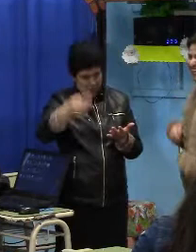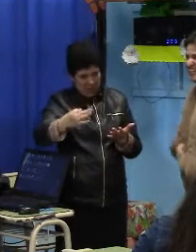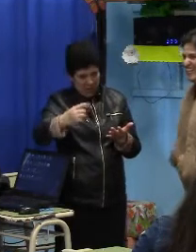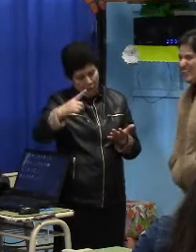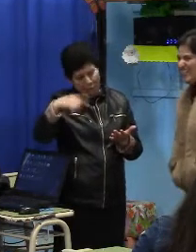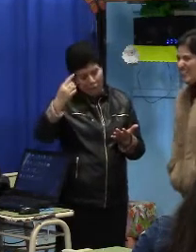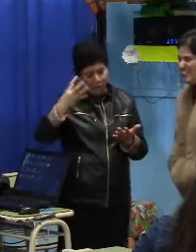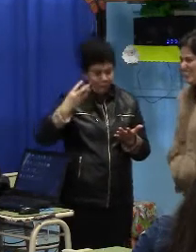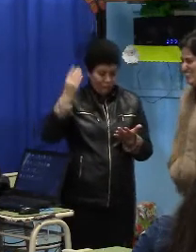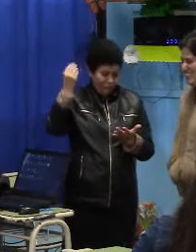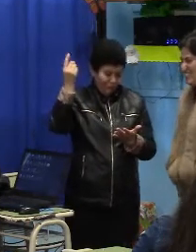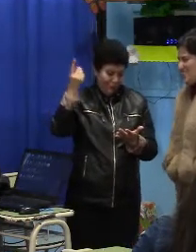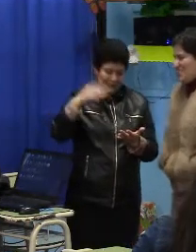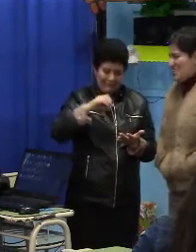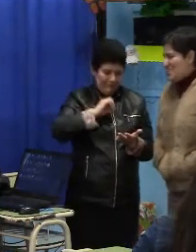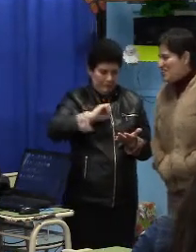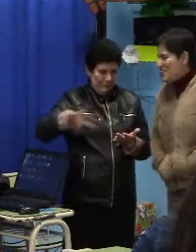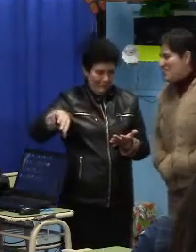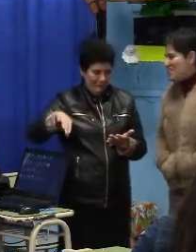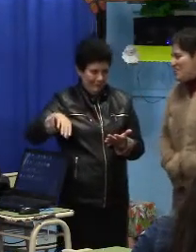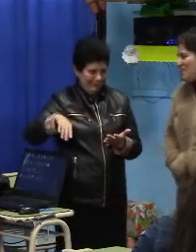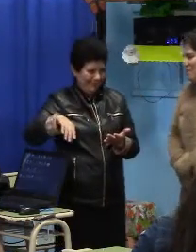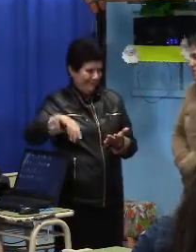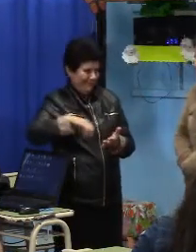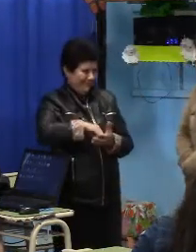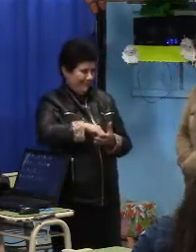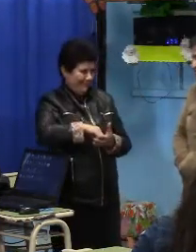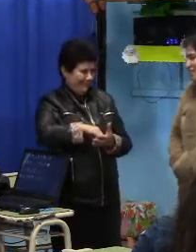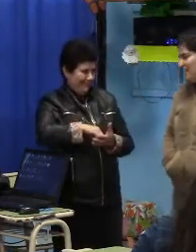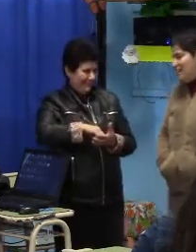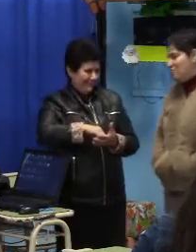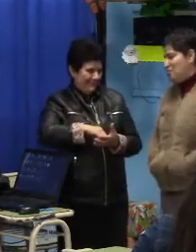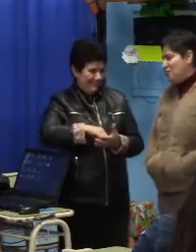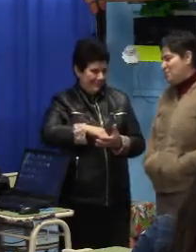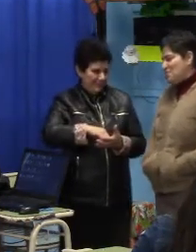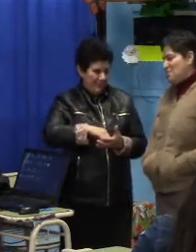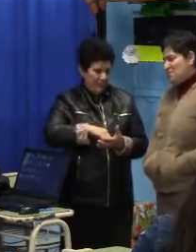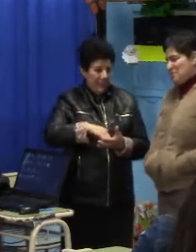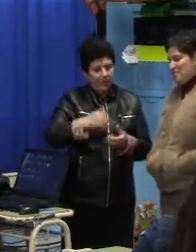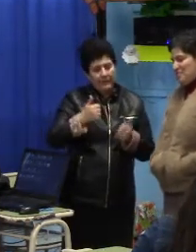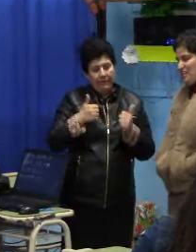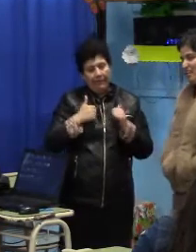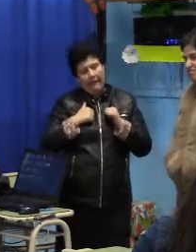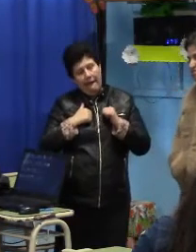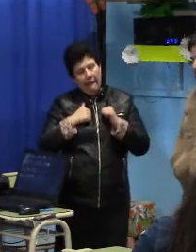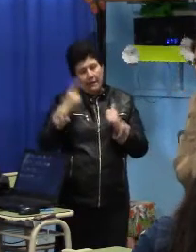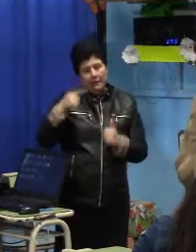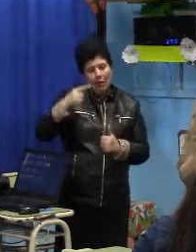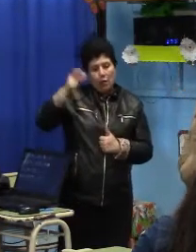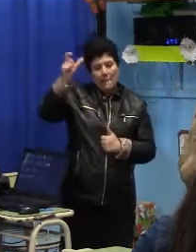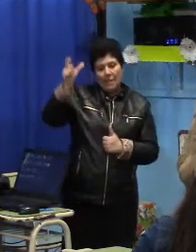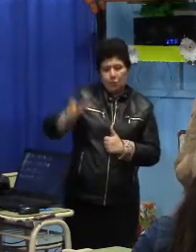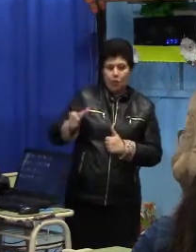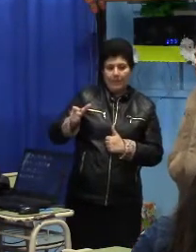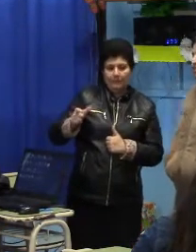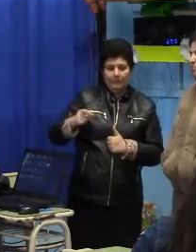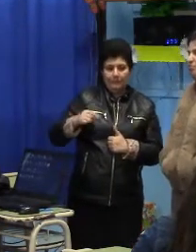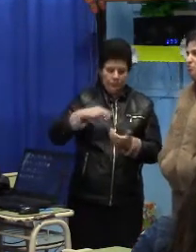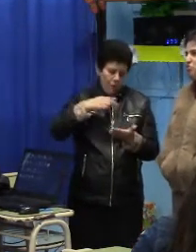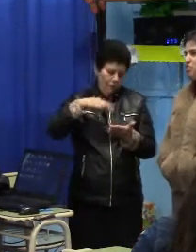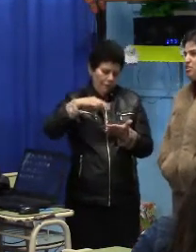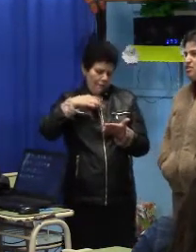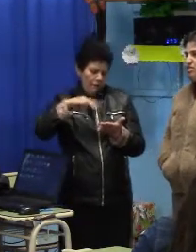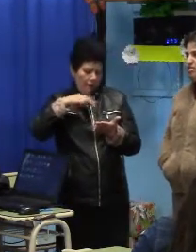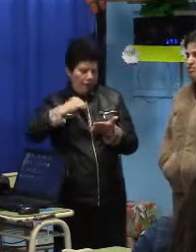Eso de escuchar al hermano te comprendemos. Y hay que poner, sí, que te lean un libro. Entonces, nosotros ya venimos